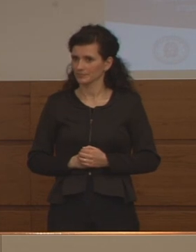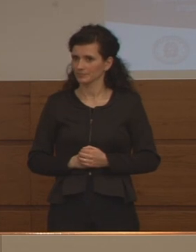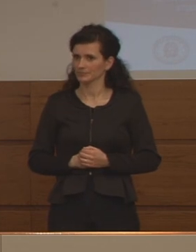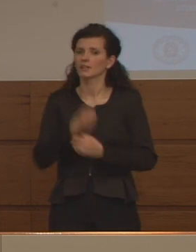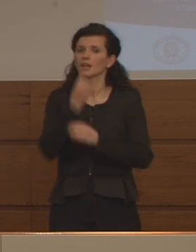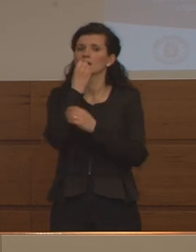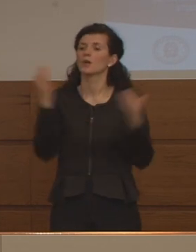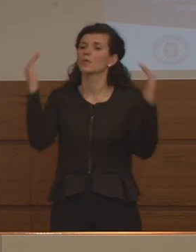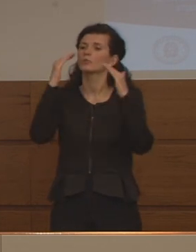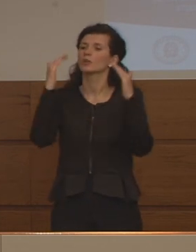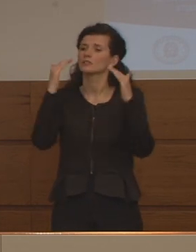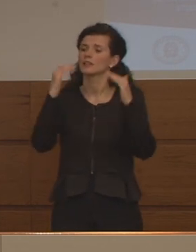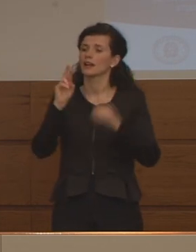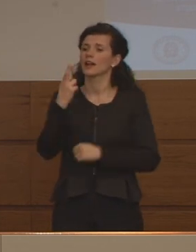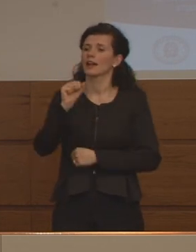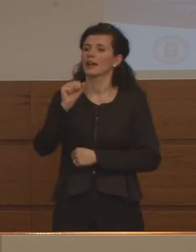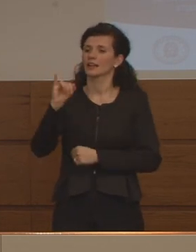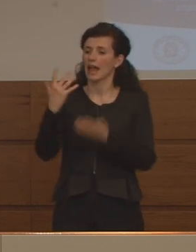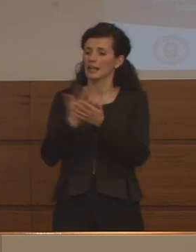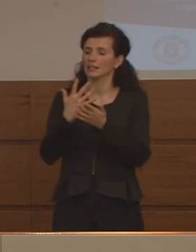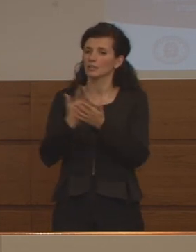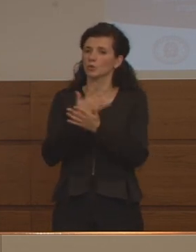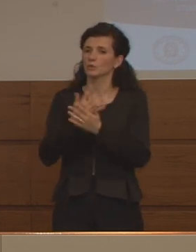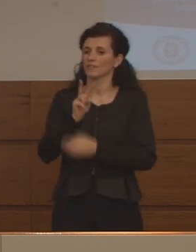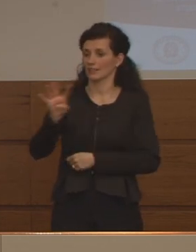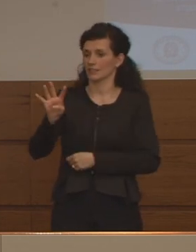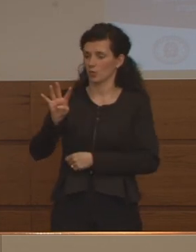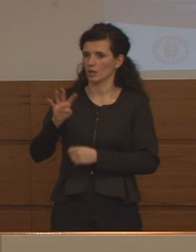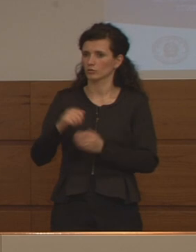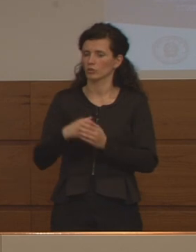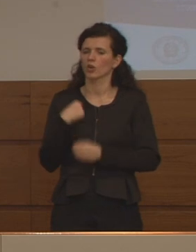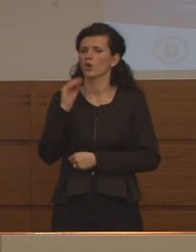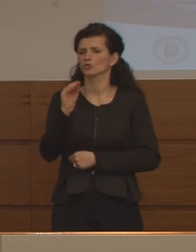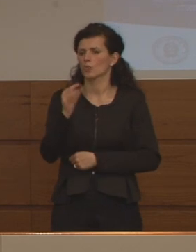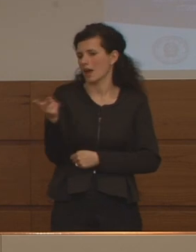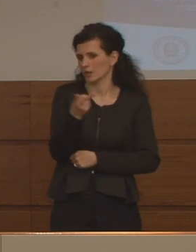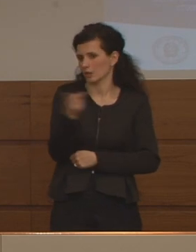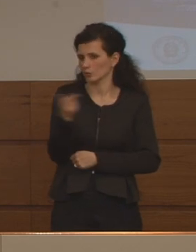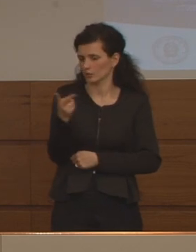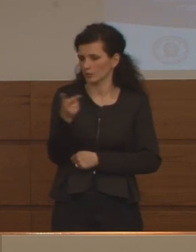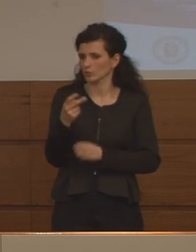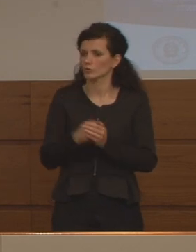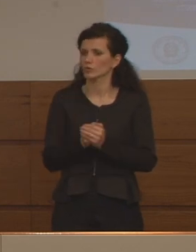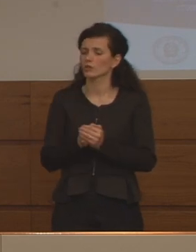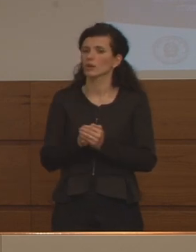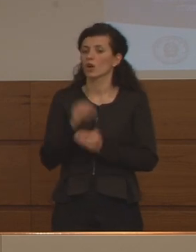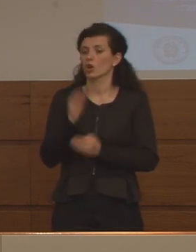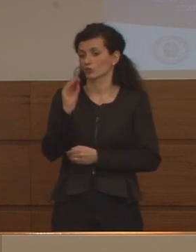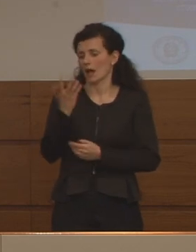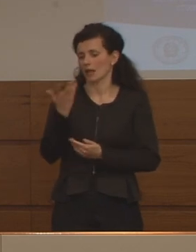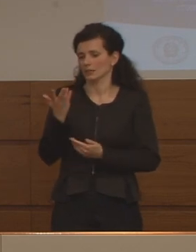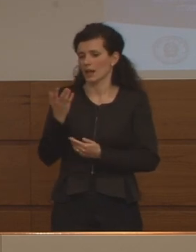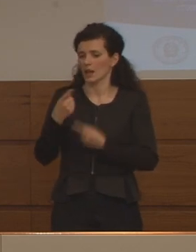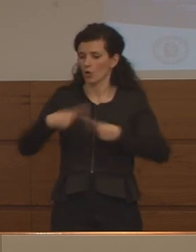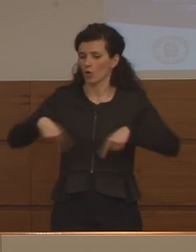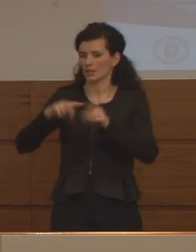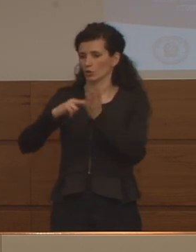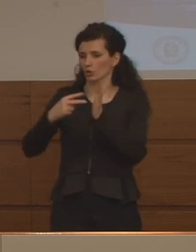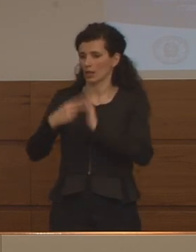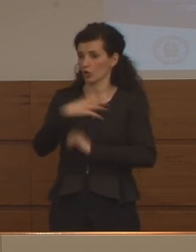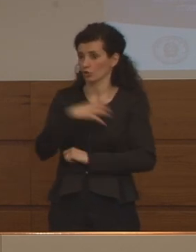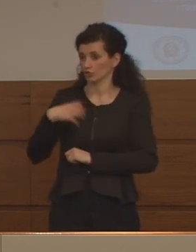buonasera angela caponnetto rainews24 faccio una domanda entrambi perché appunto entrambi comitato tecnico scientifico in quanto